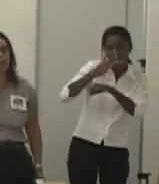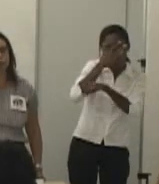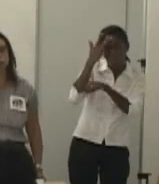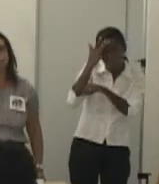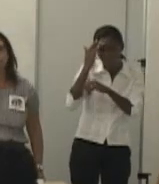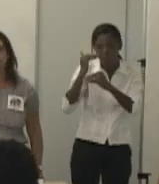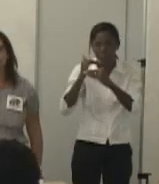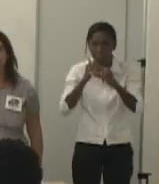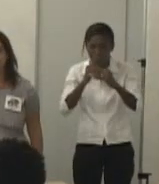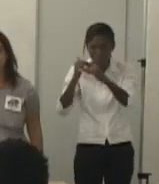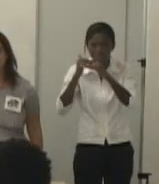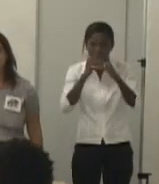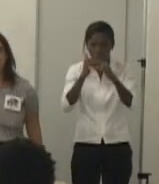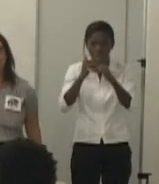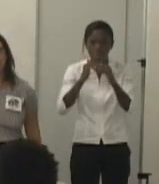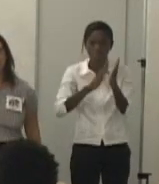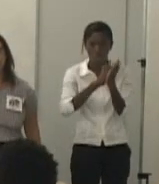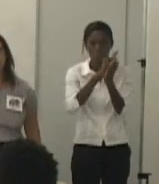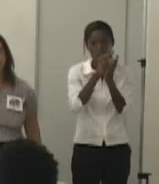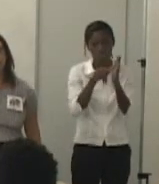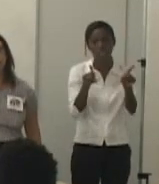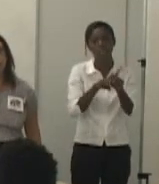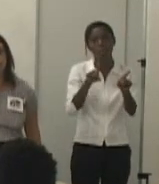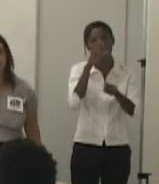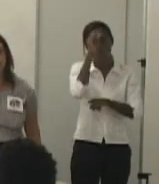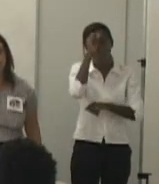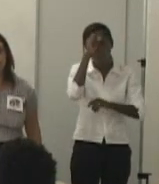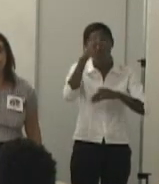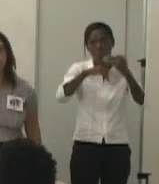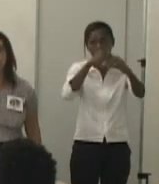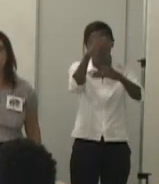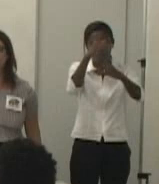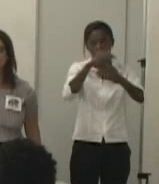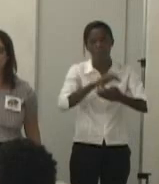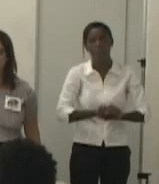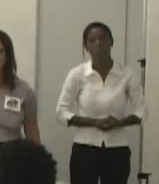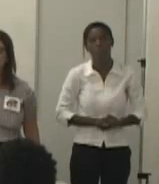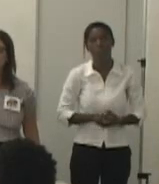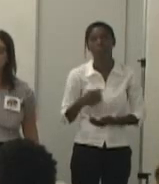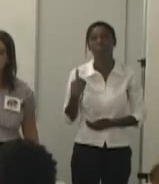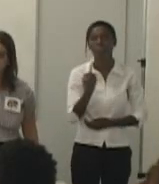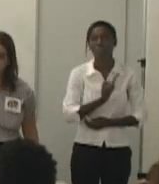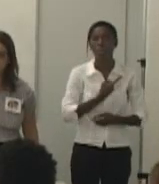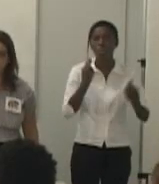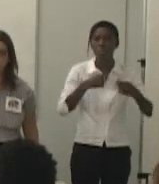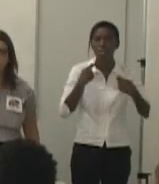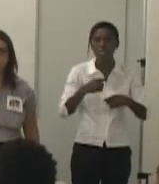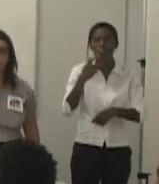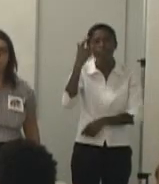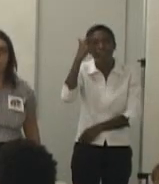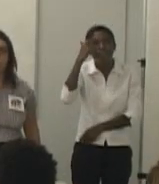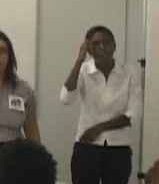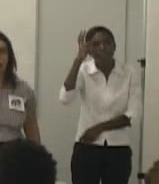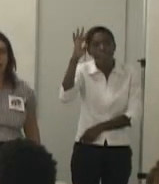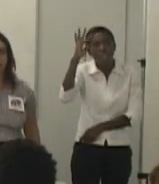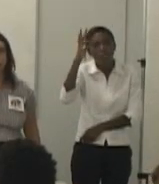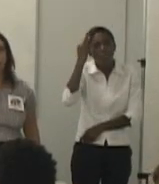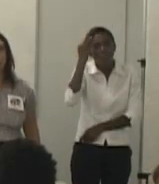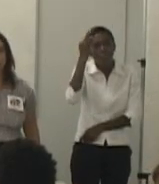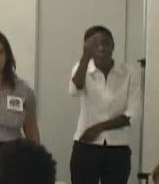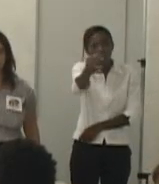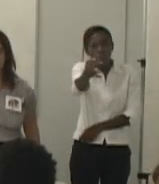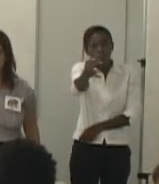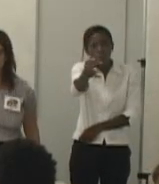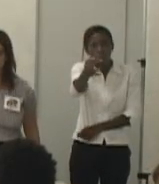diversidade também eh se avança e nós temos que olhar para o futuro olhar